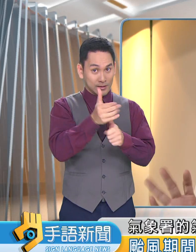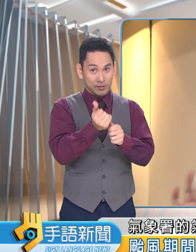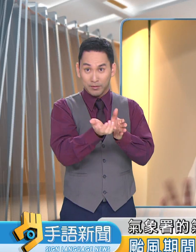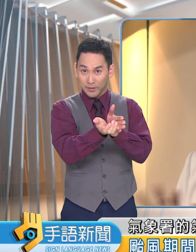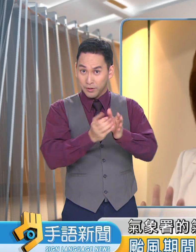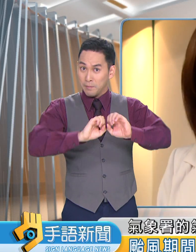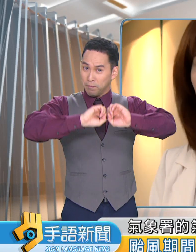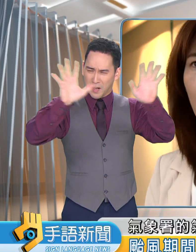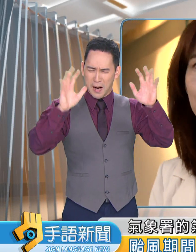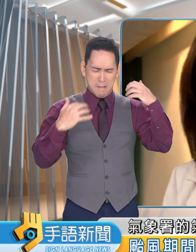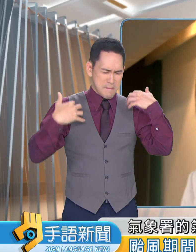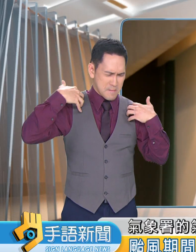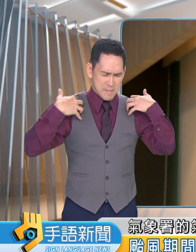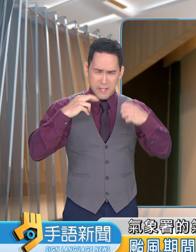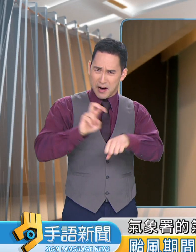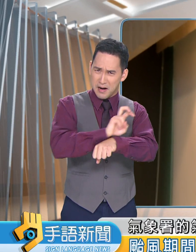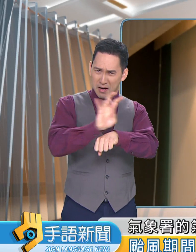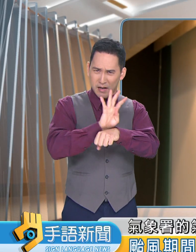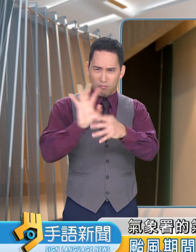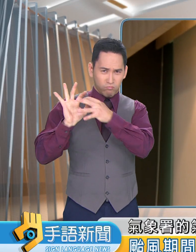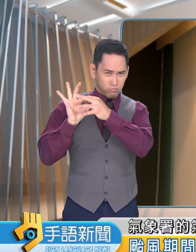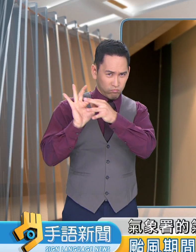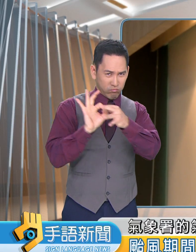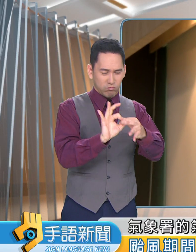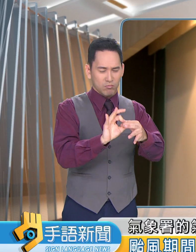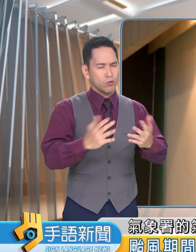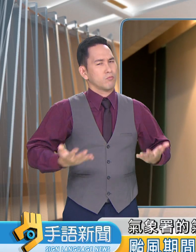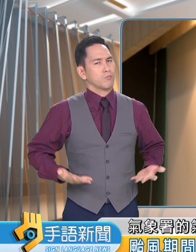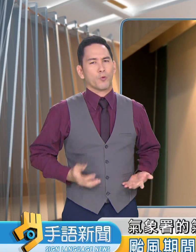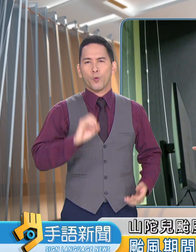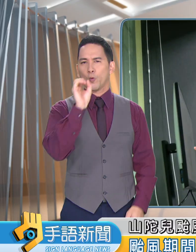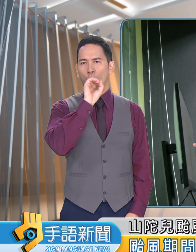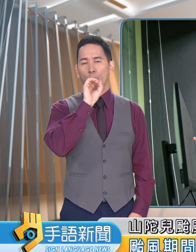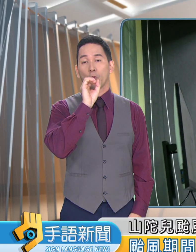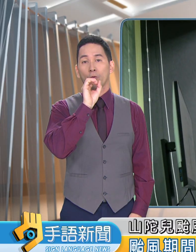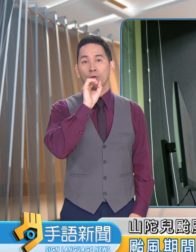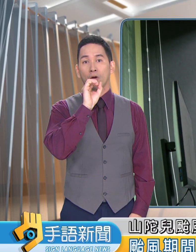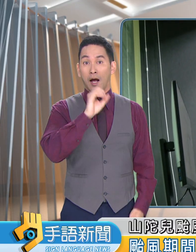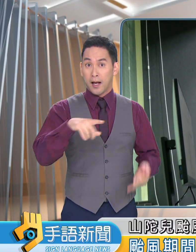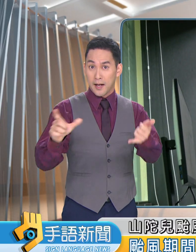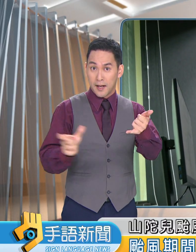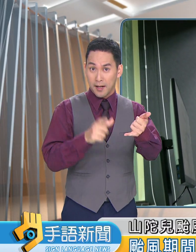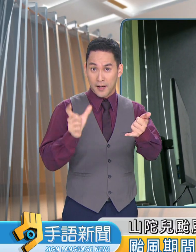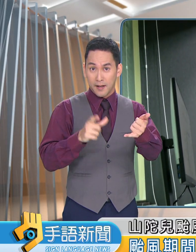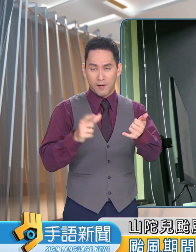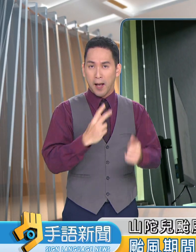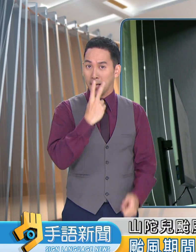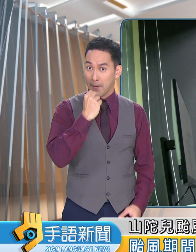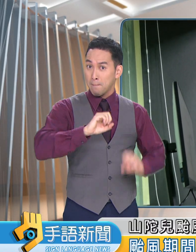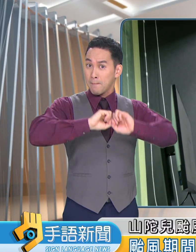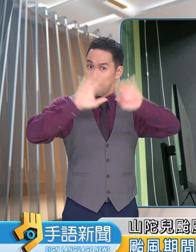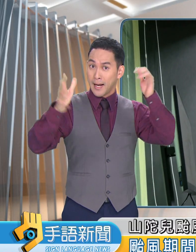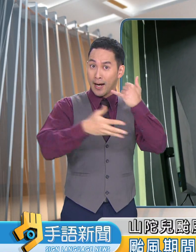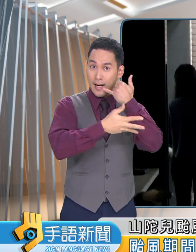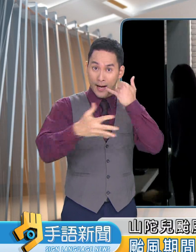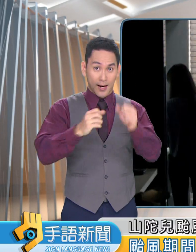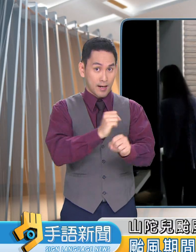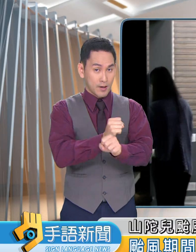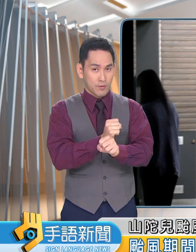气象署的气象预报24小时运作，山陀儿台风周日发布海上台